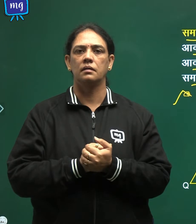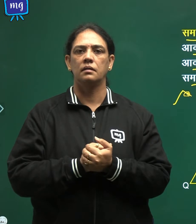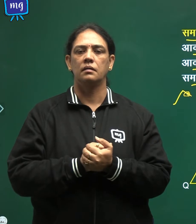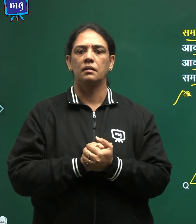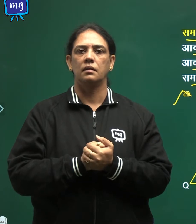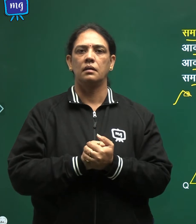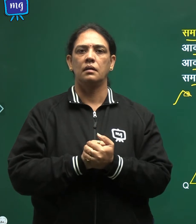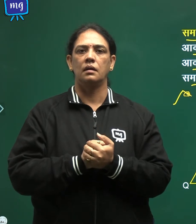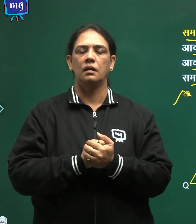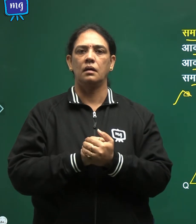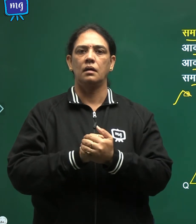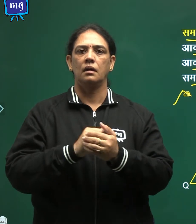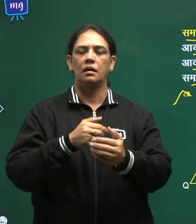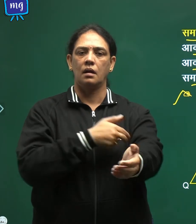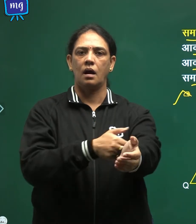समरूप हैं।